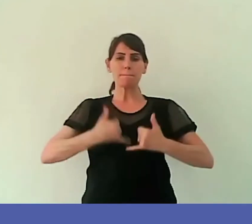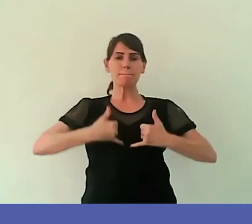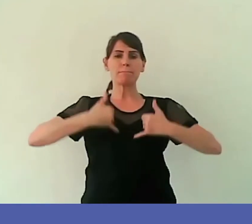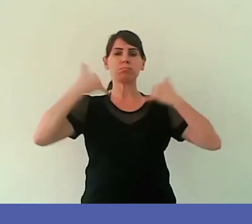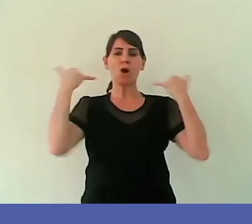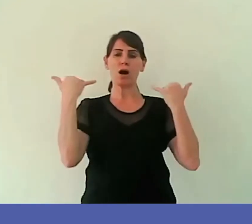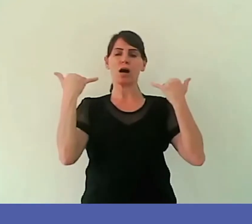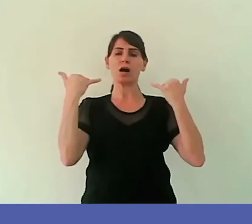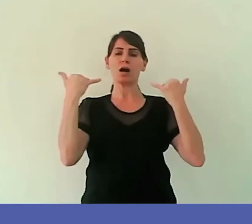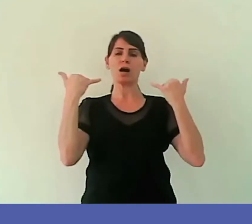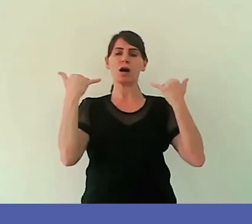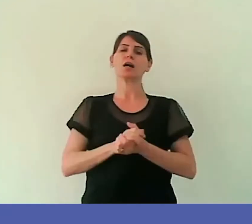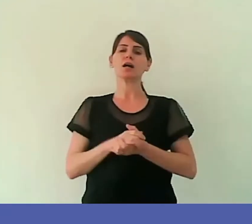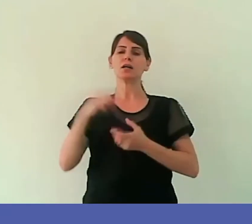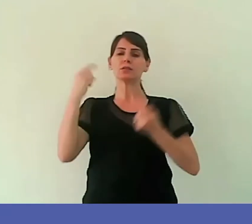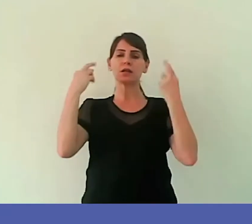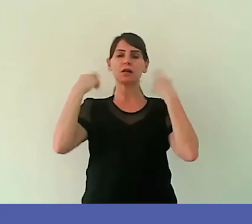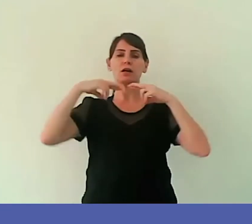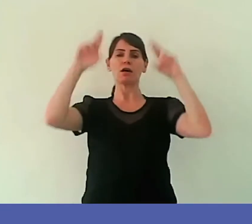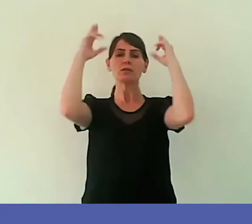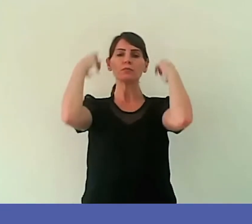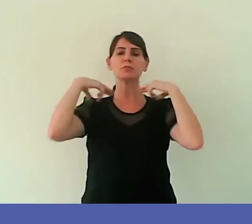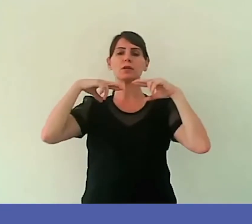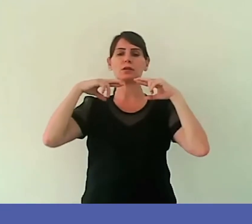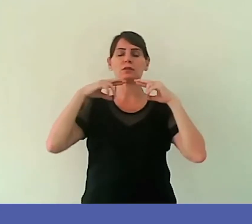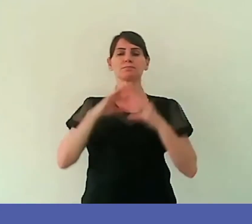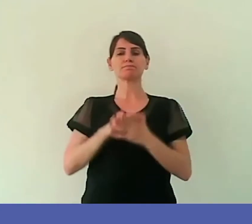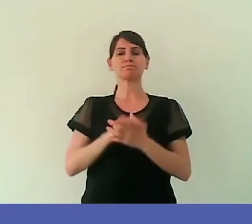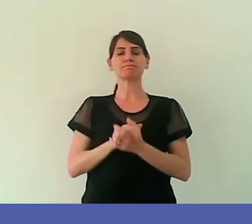as bodas do Cordeiro.